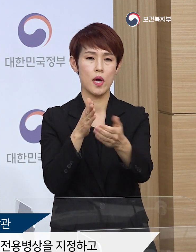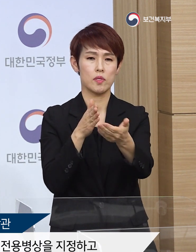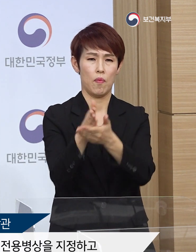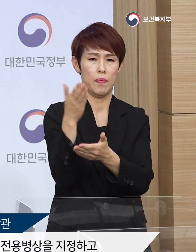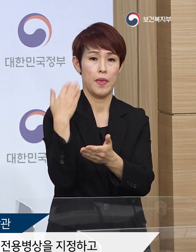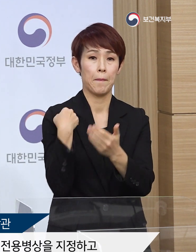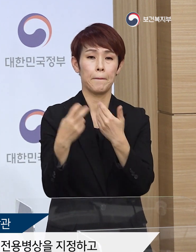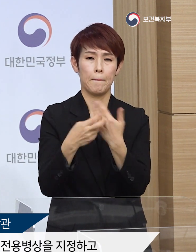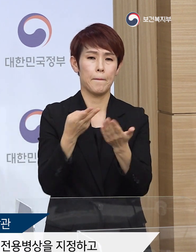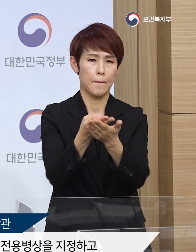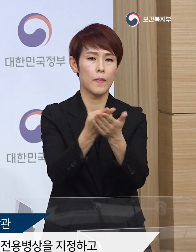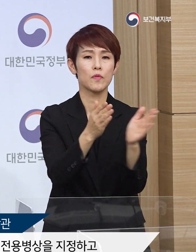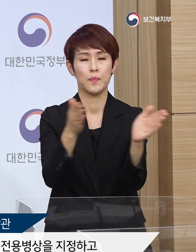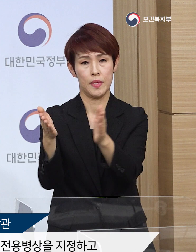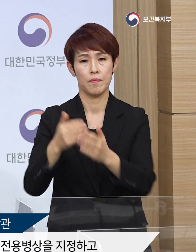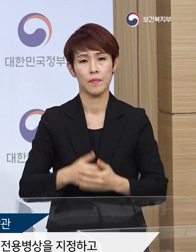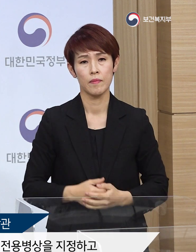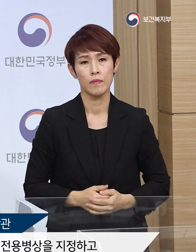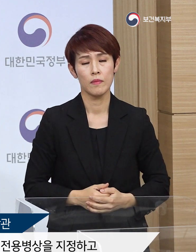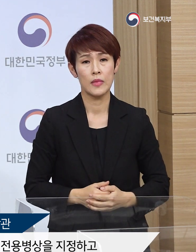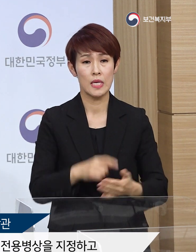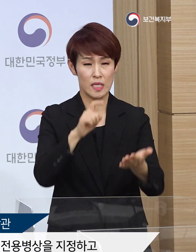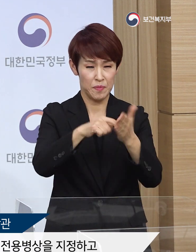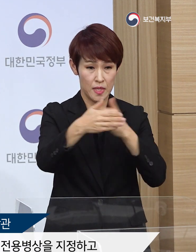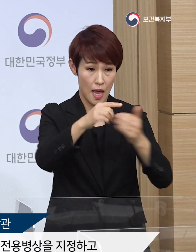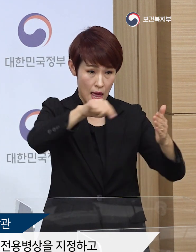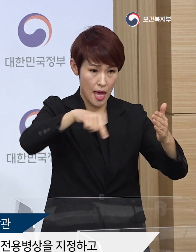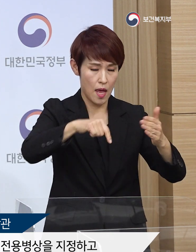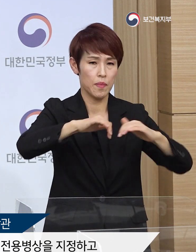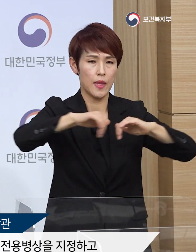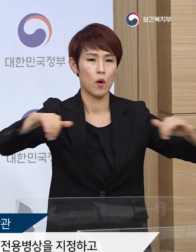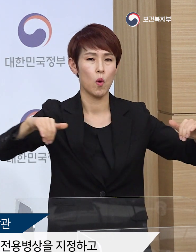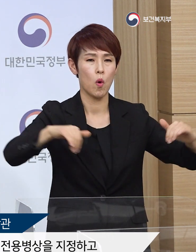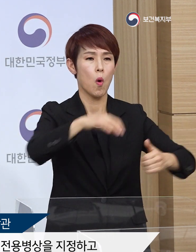전용 병상을 지정하고 응급실 내에 격리된